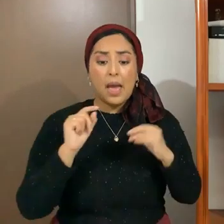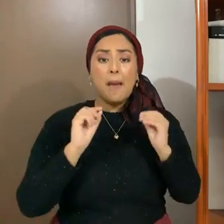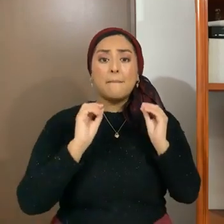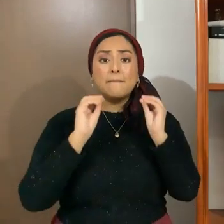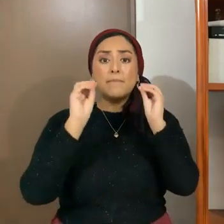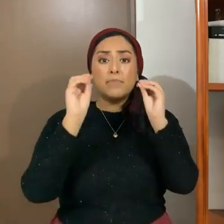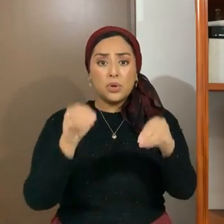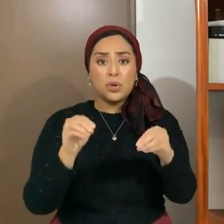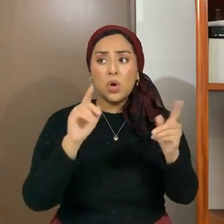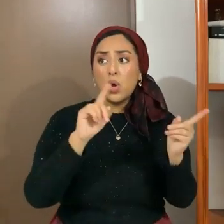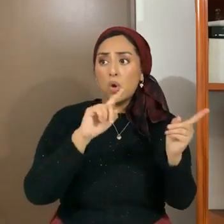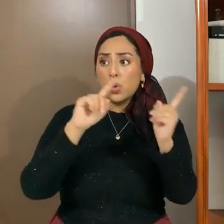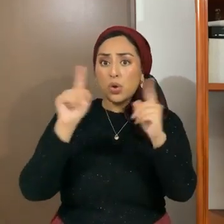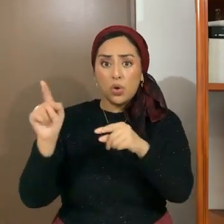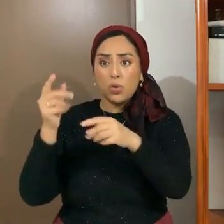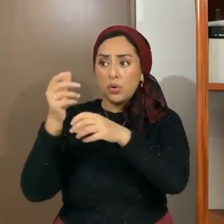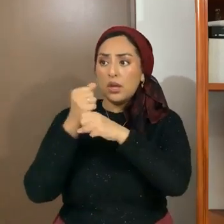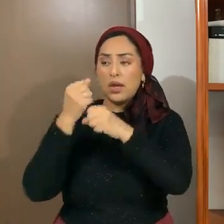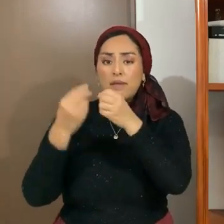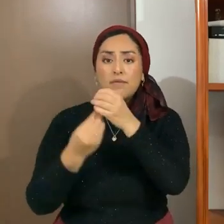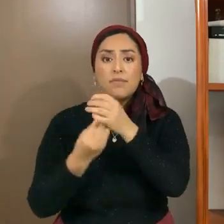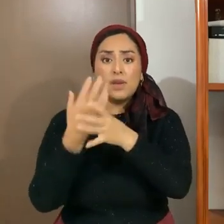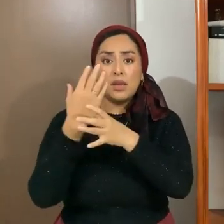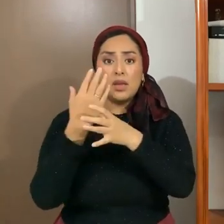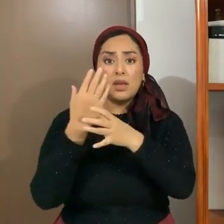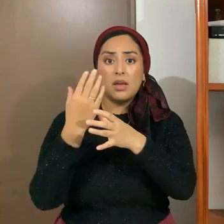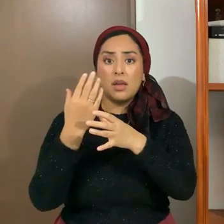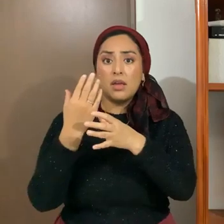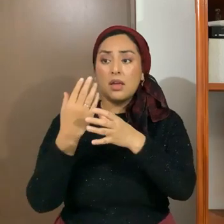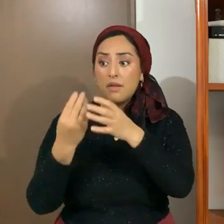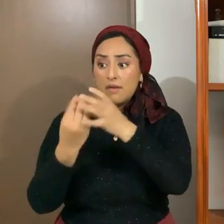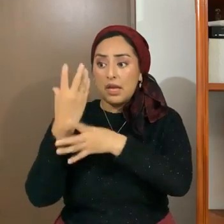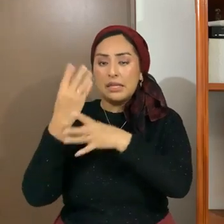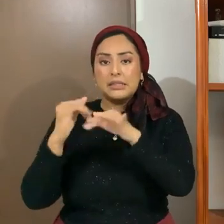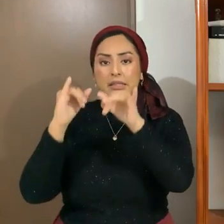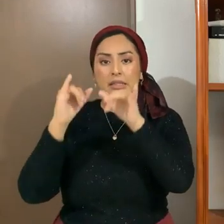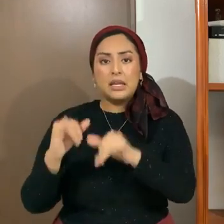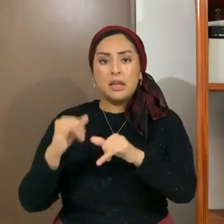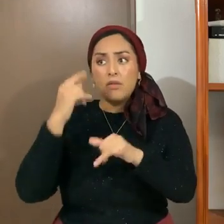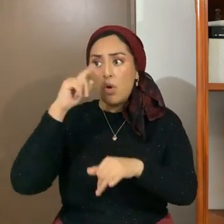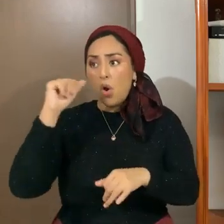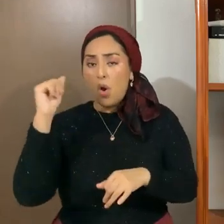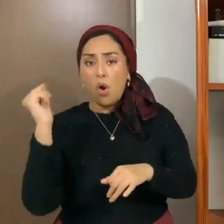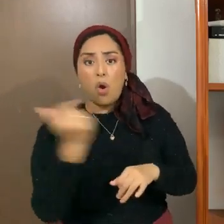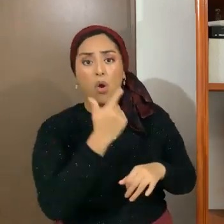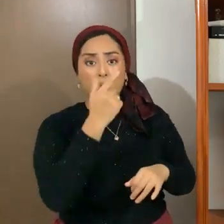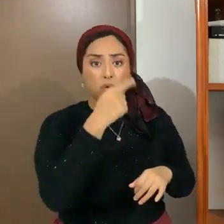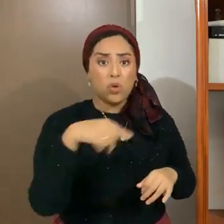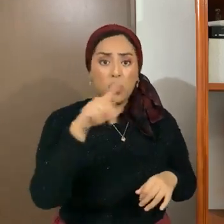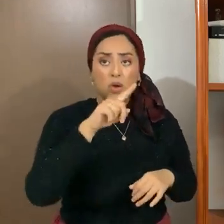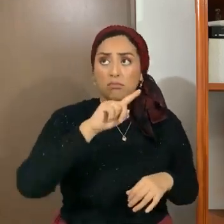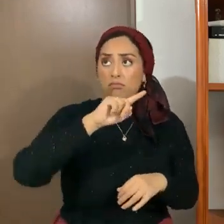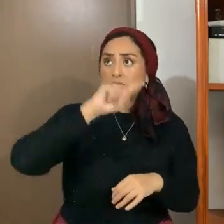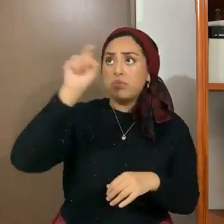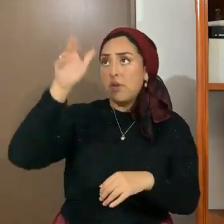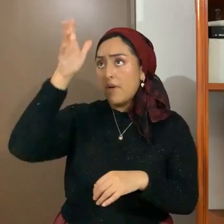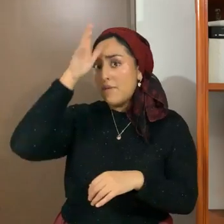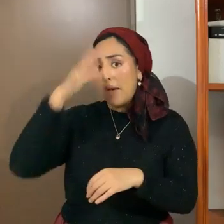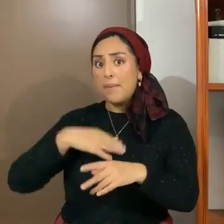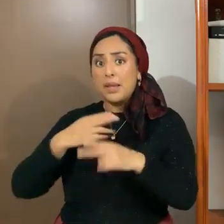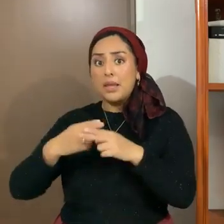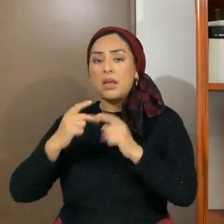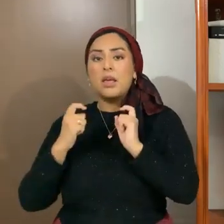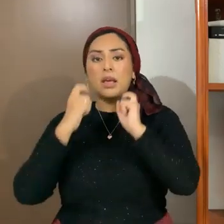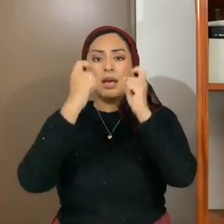puesto para que vayáis y llevéis fruto, y vuestro fruto permanezca, para que todo lo que pidiereis al Abba en mi nombre, Él os lo